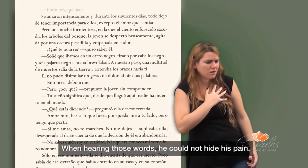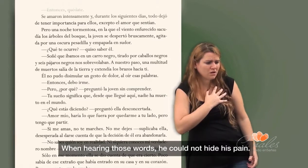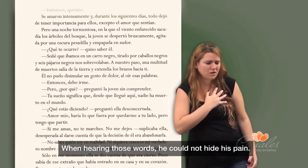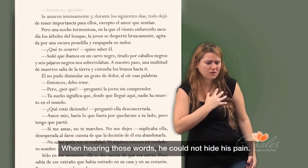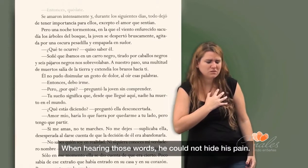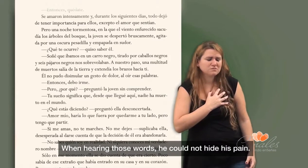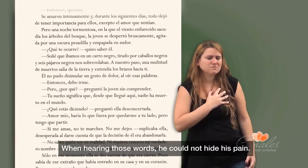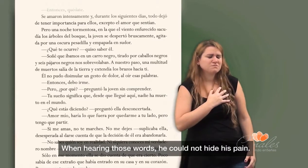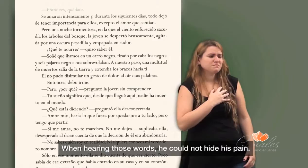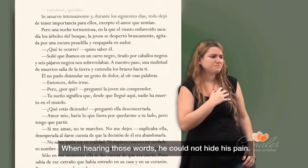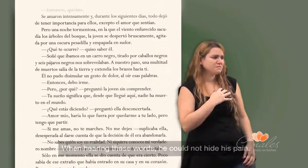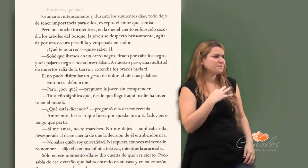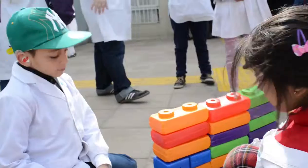dolor al oír esas palabras.